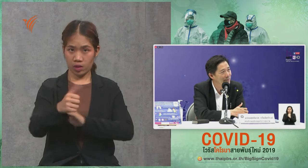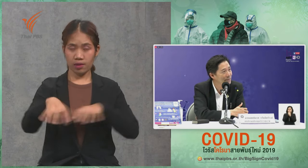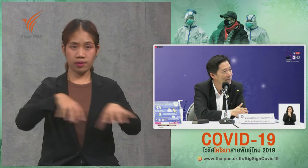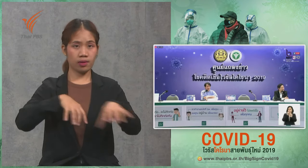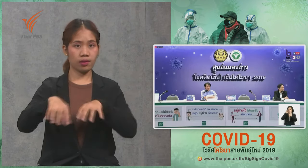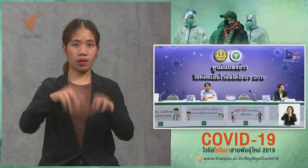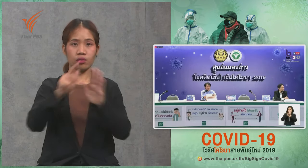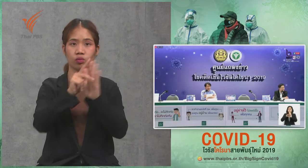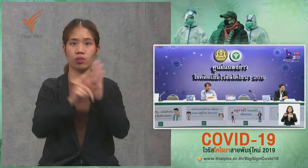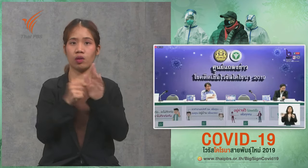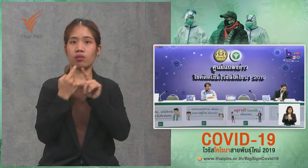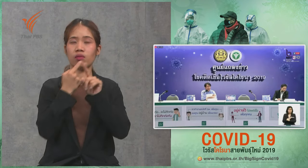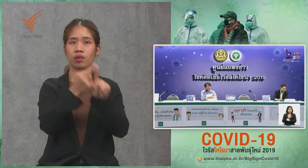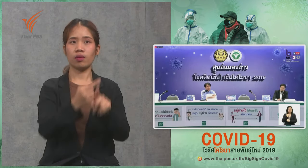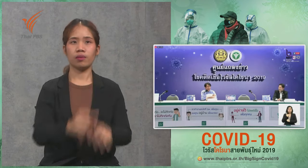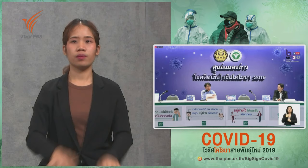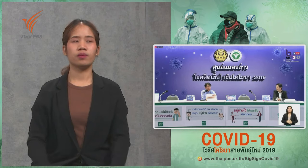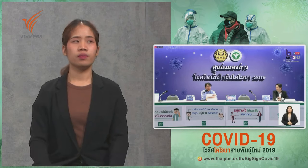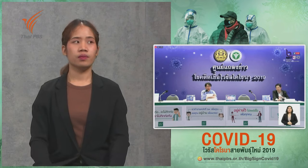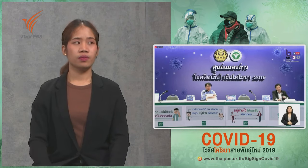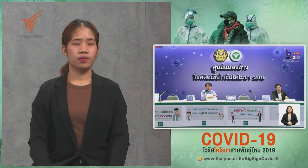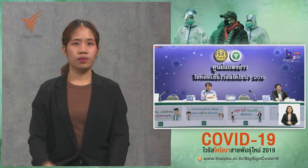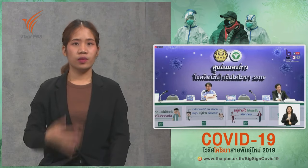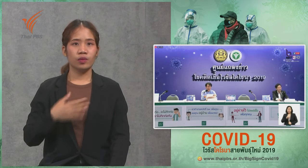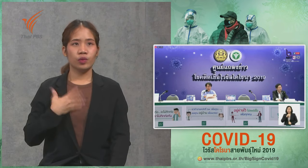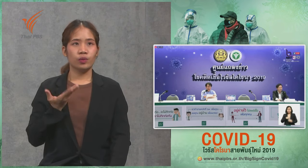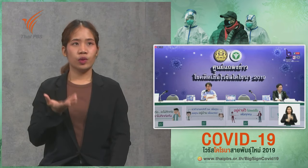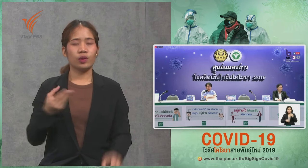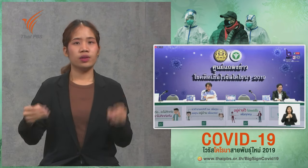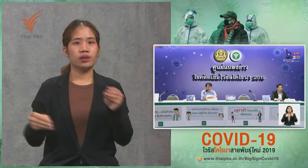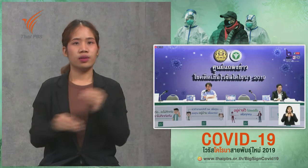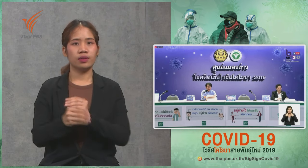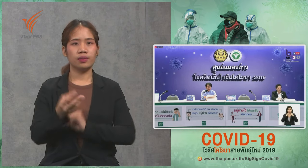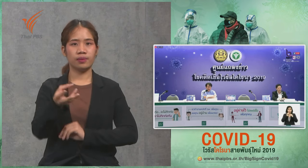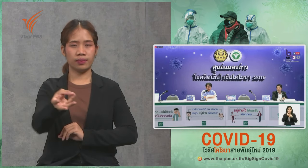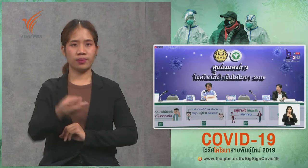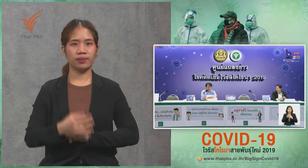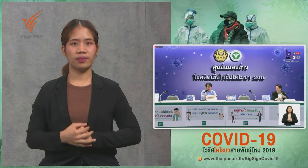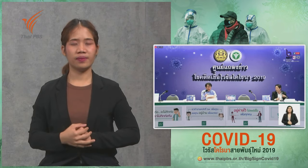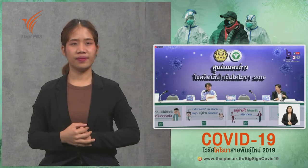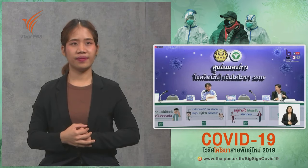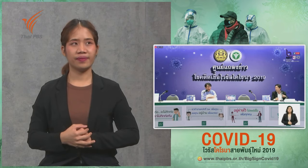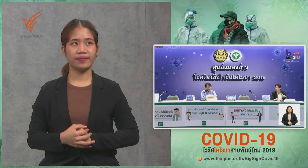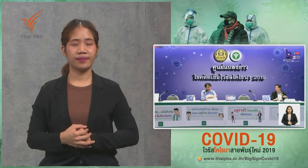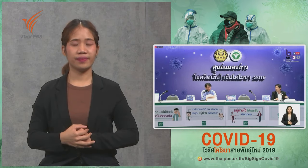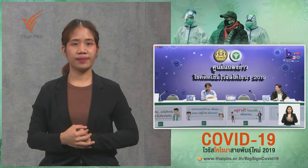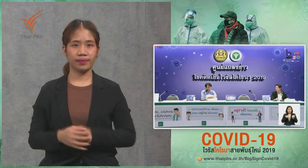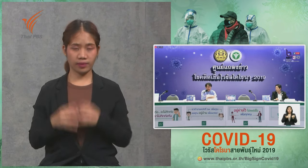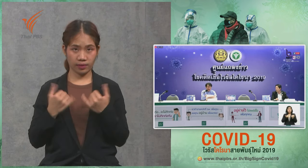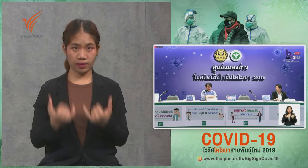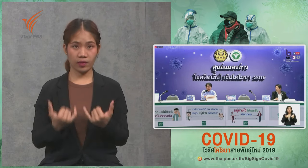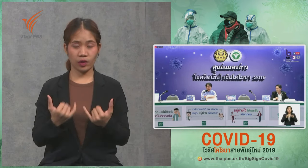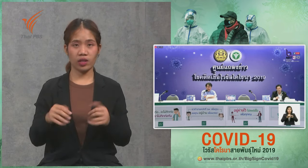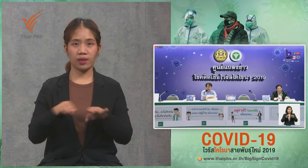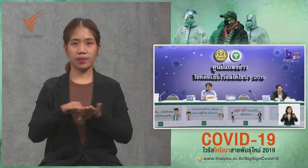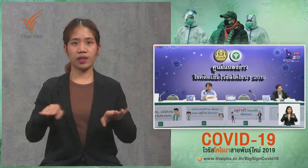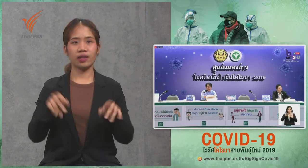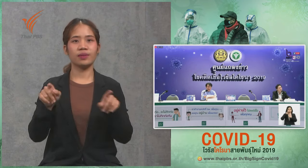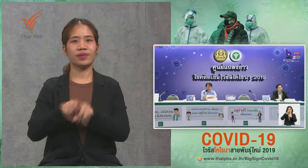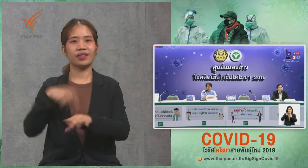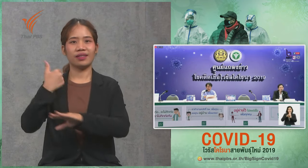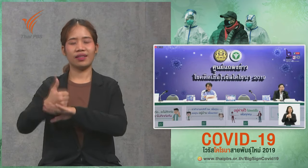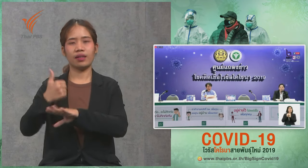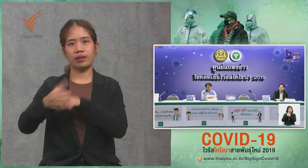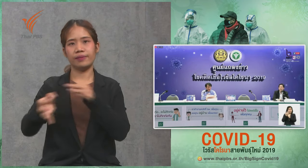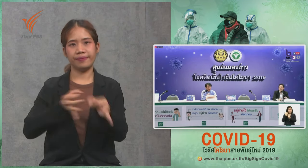ครับ ผมขออนุญาตตอบเสริมประเด็นนิดเดียวนะครับคือตอนนี้มาตรฐานจะเป็นอย่างที่ท่านที่พี่ว่